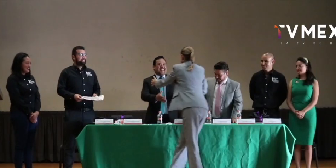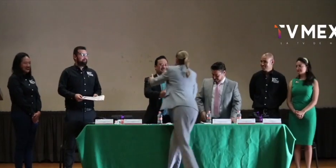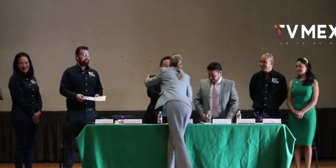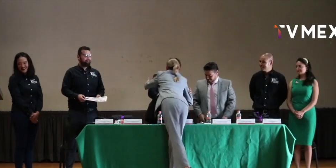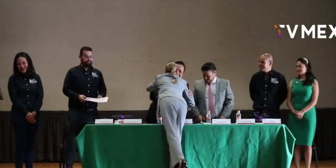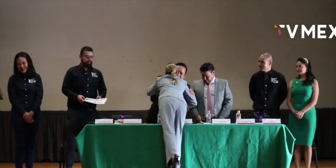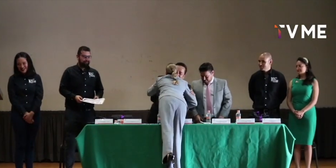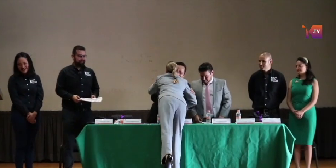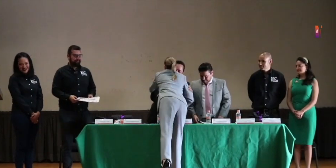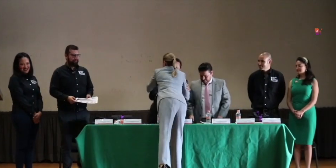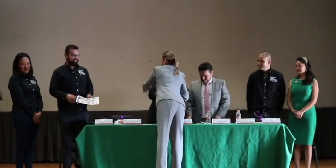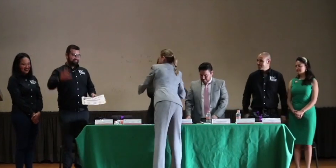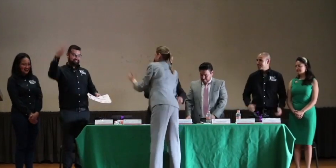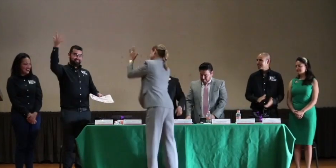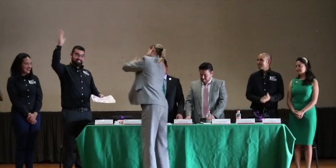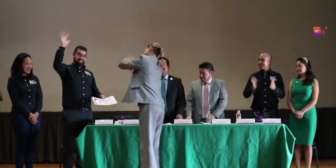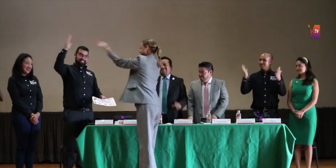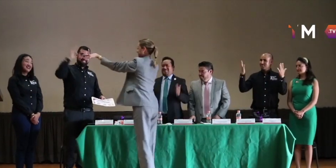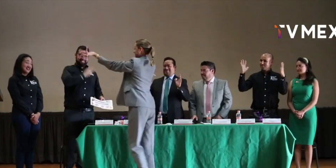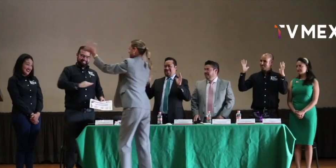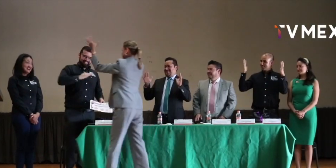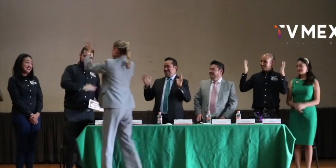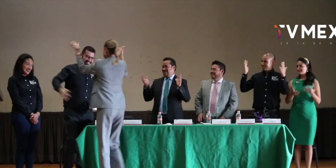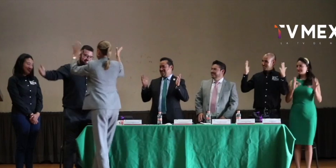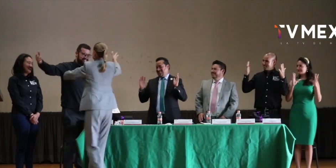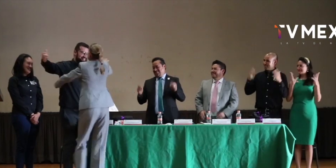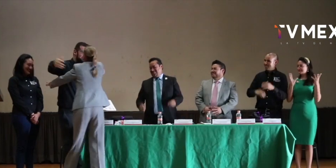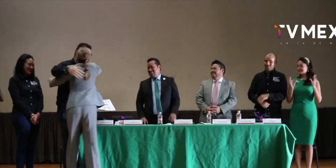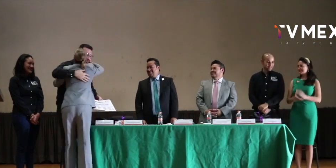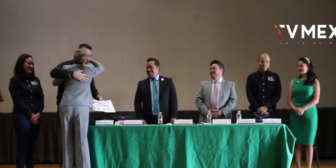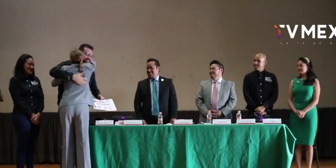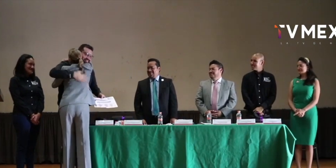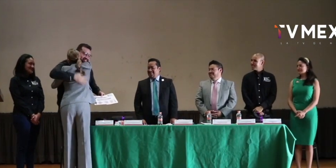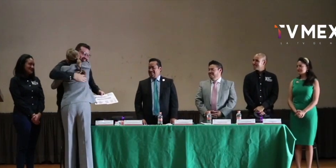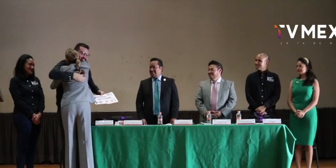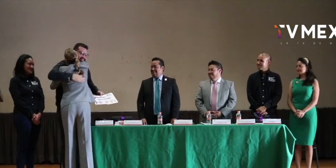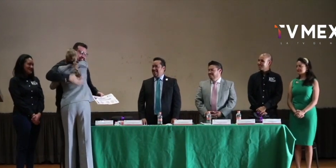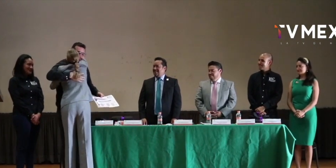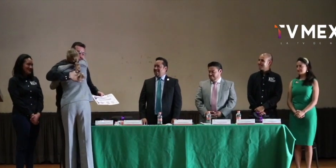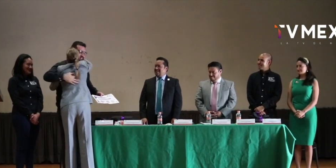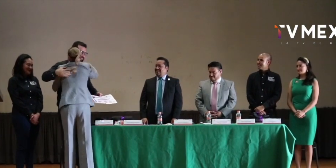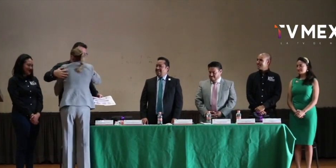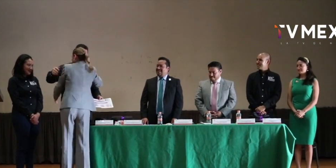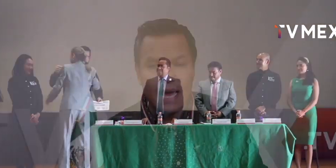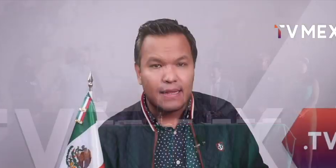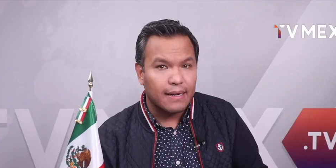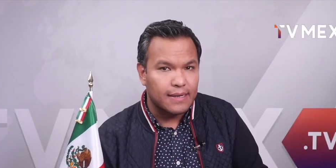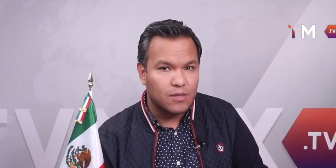emprendidas por el gobierno del Estado de México para acercar los servicios legales a las personas sordas. En tanto, Lorena Paredes González, oficial del Registro